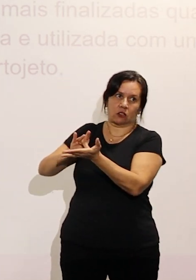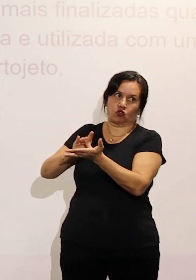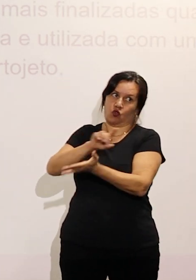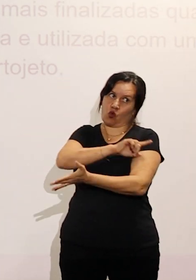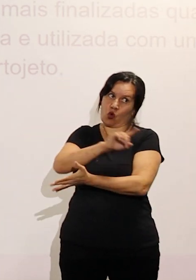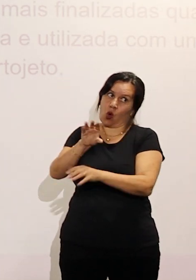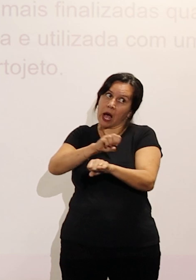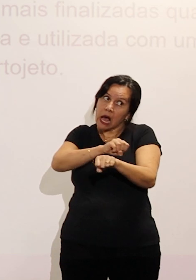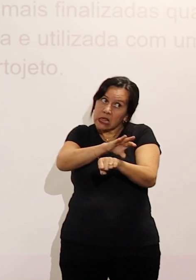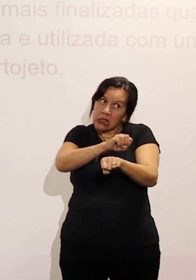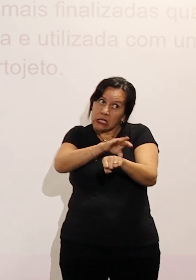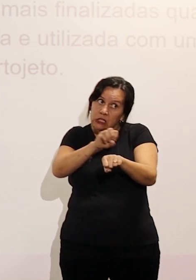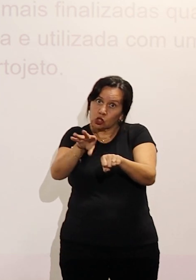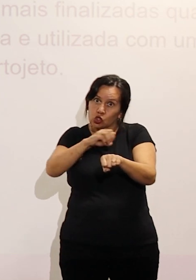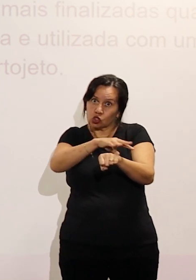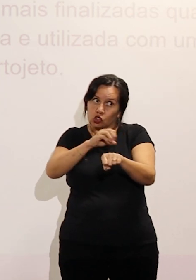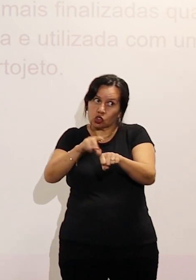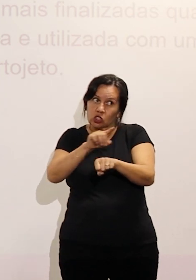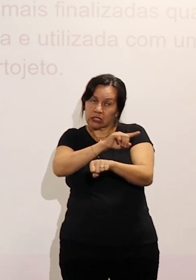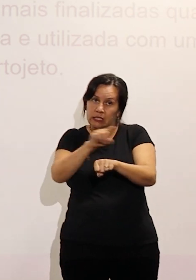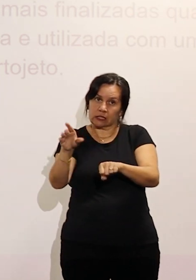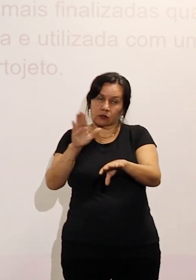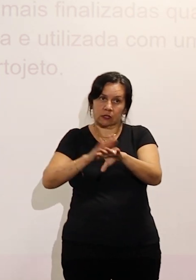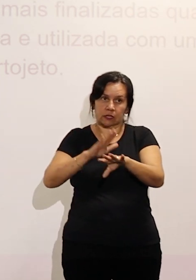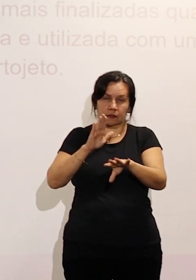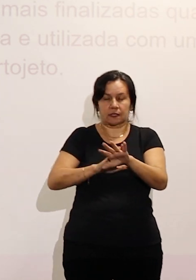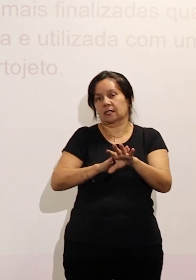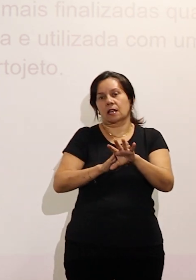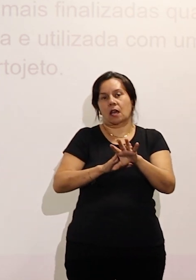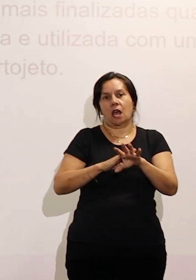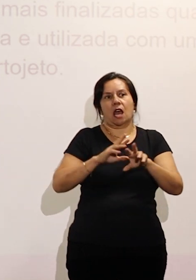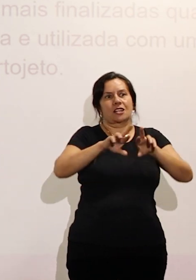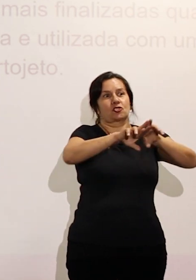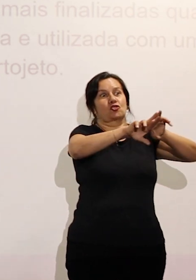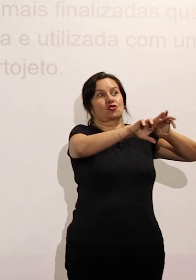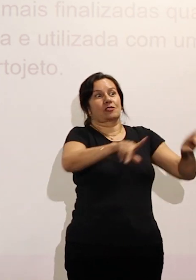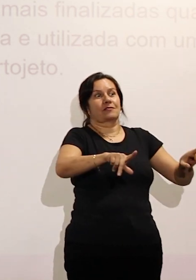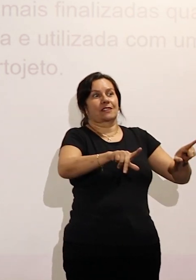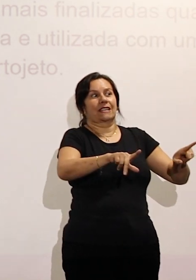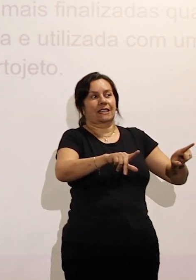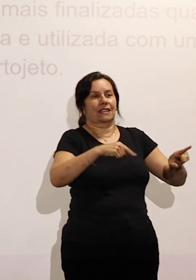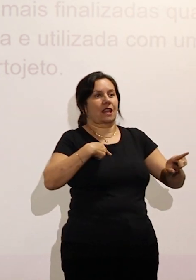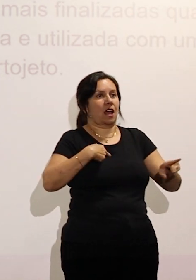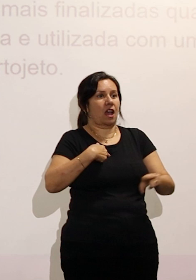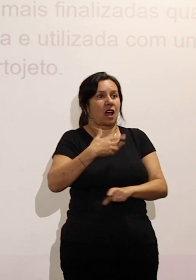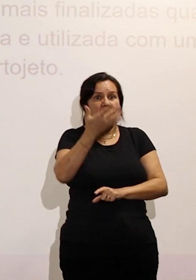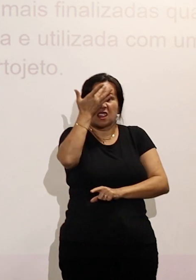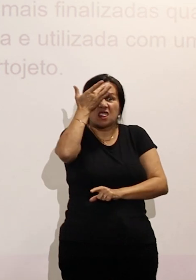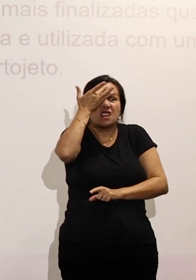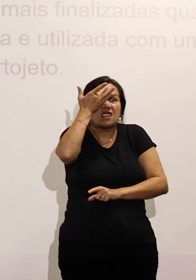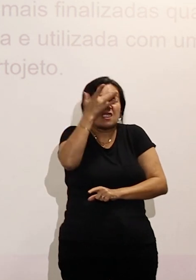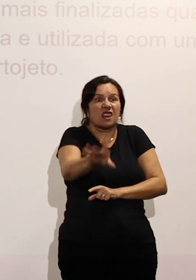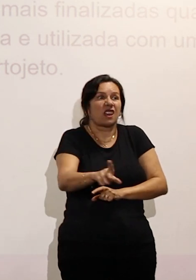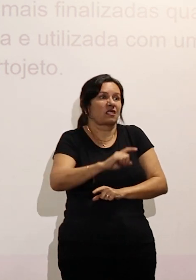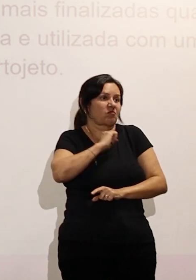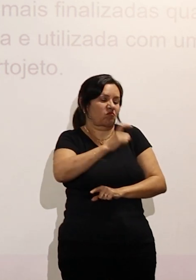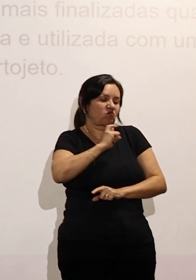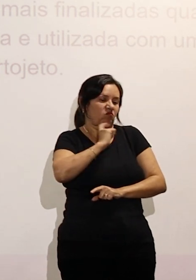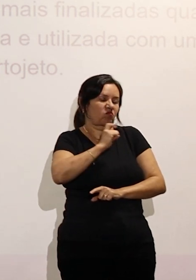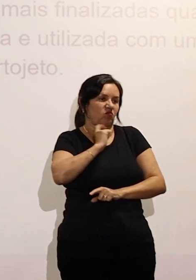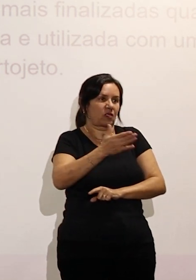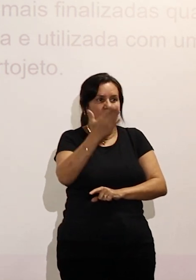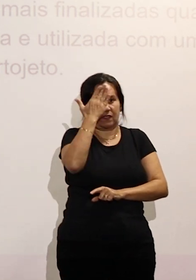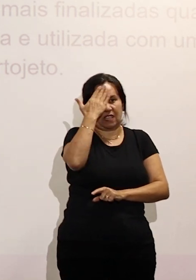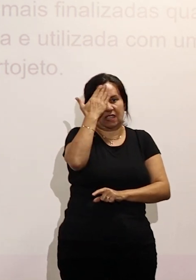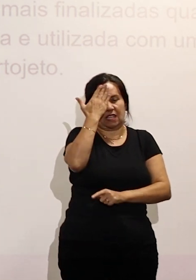gato. Se você faz uma coisa muito criativa, no sentido de ser muito diferente, ninguém vai entender o que você está fazendo. E é importante que as